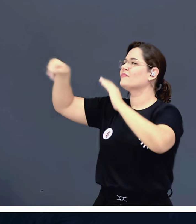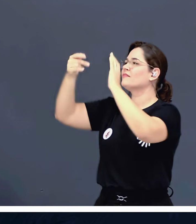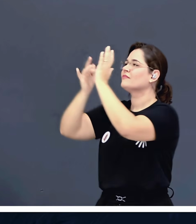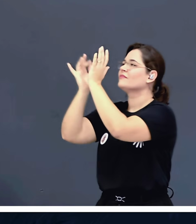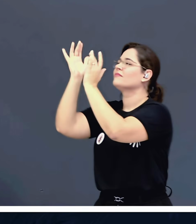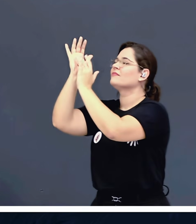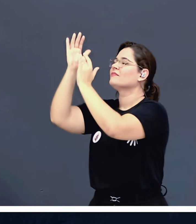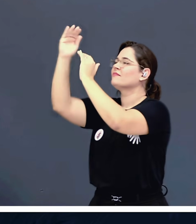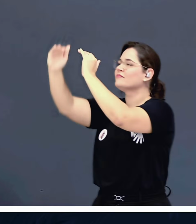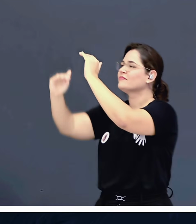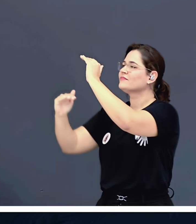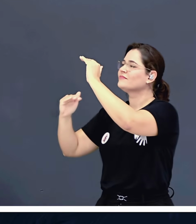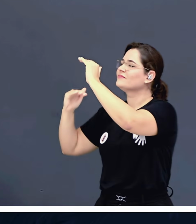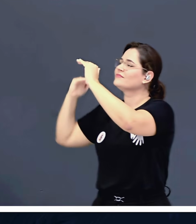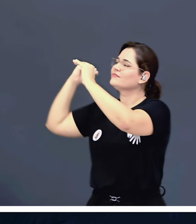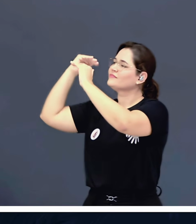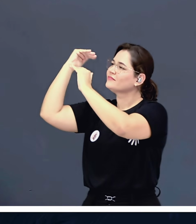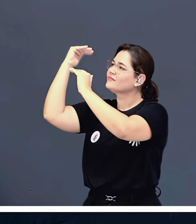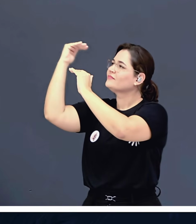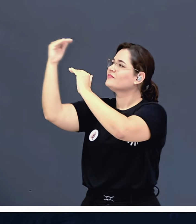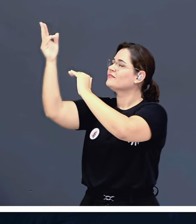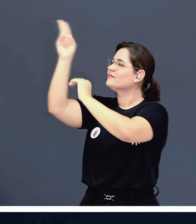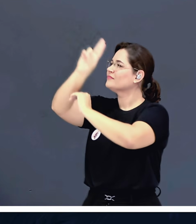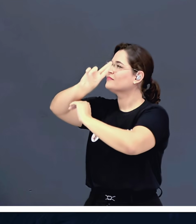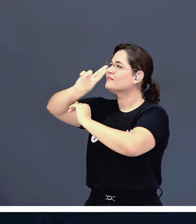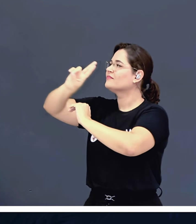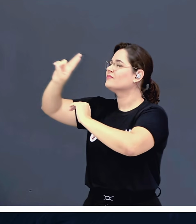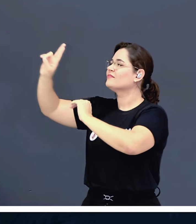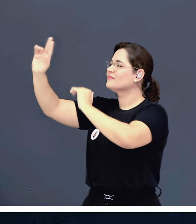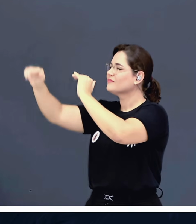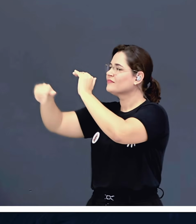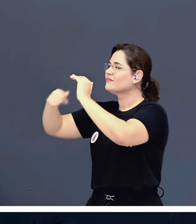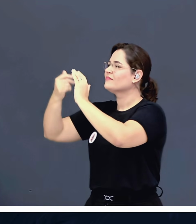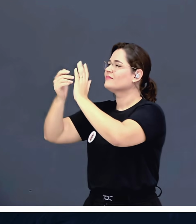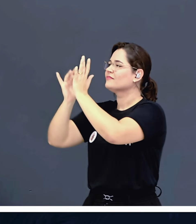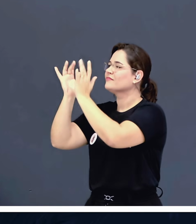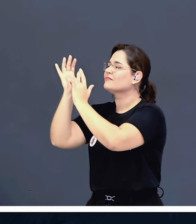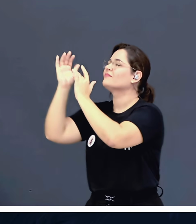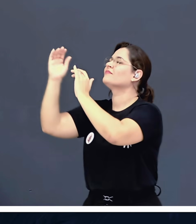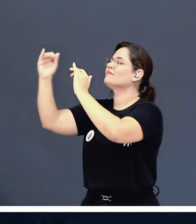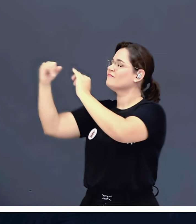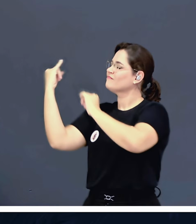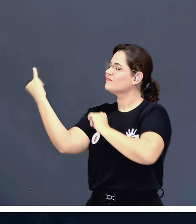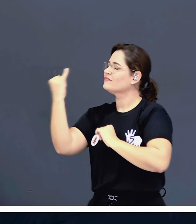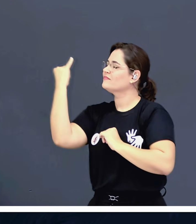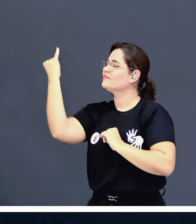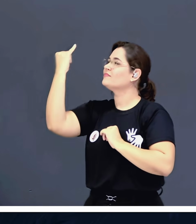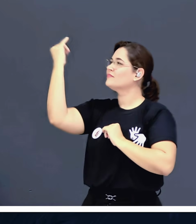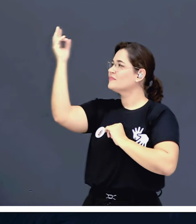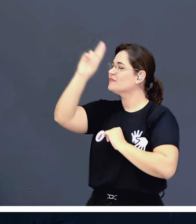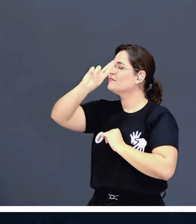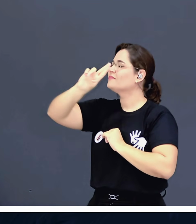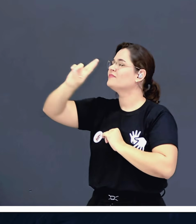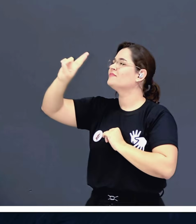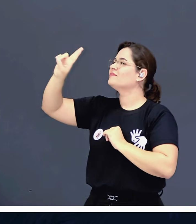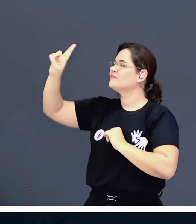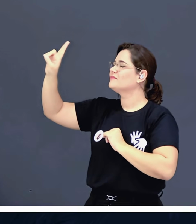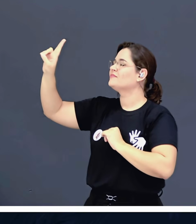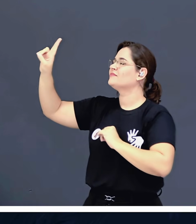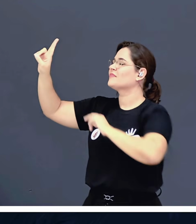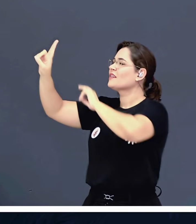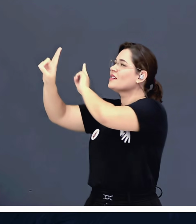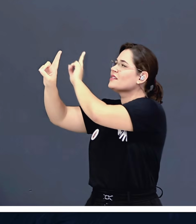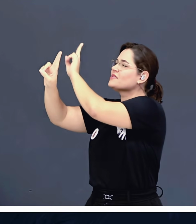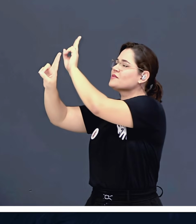Teu nome é o mais alto, teu nome é o maior, teu